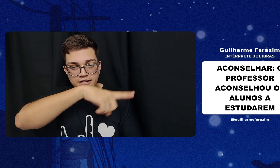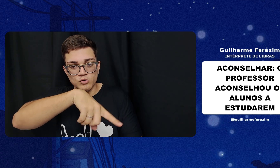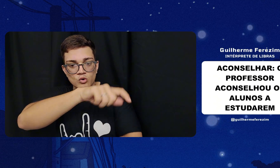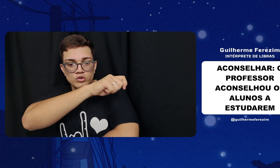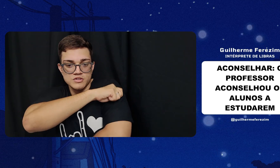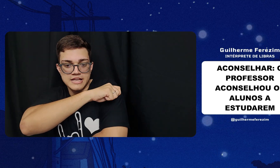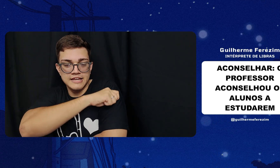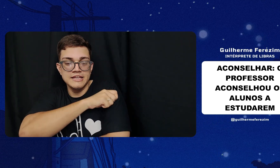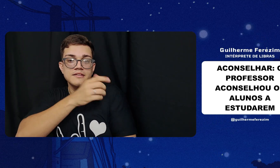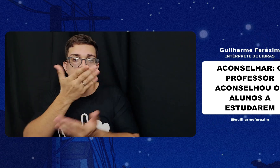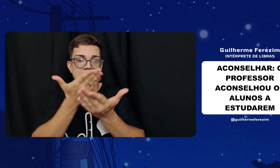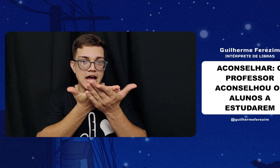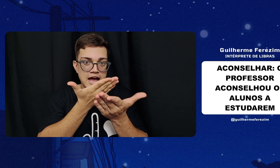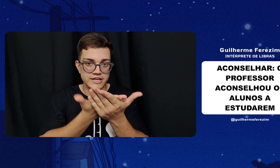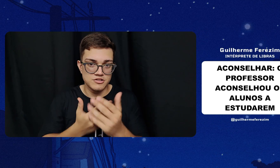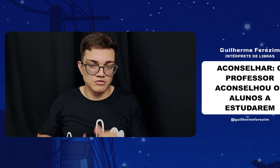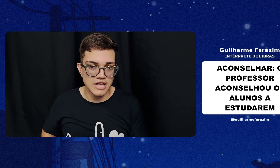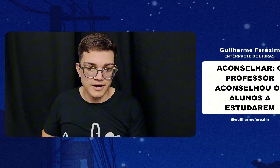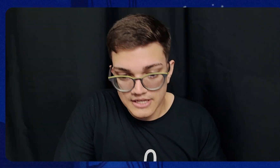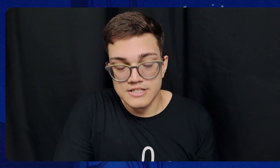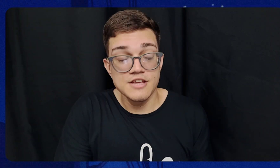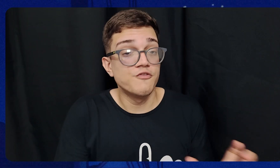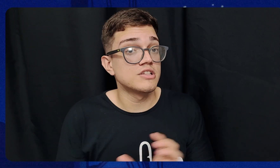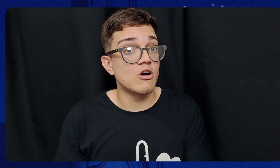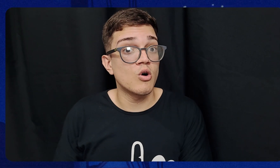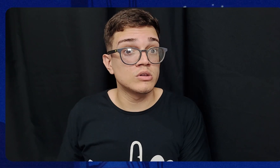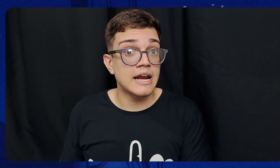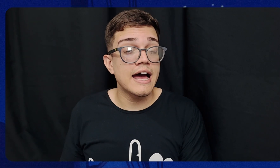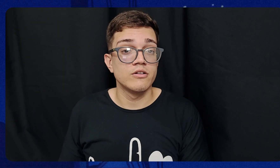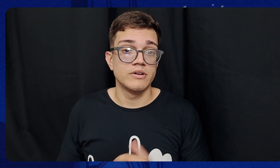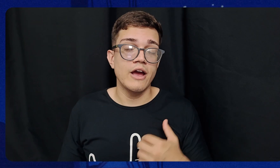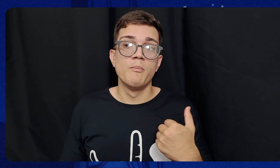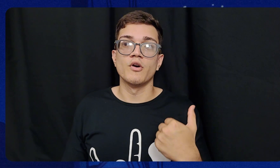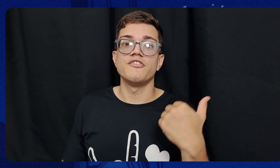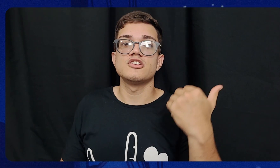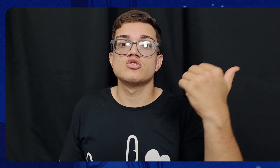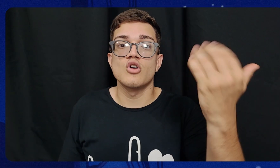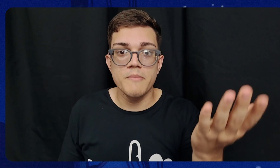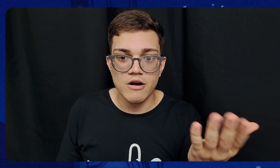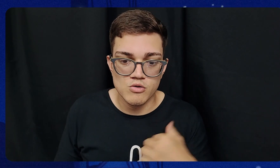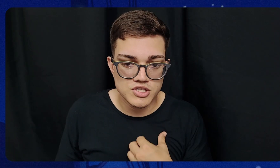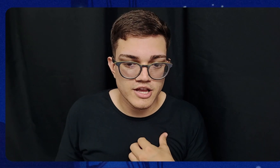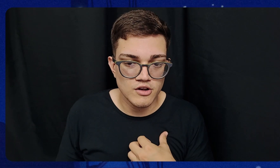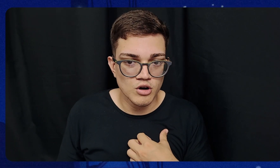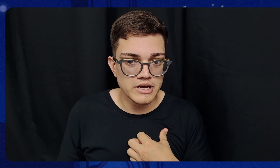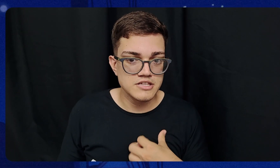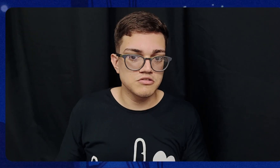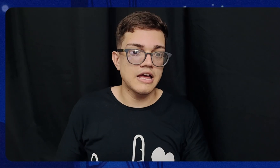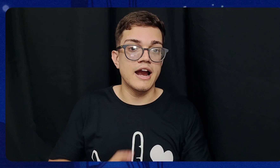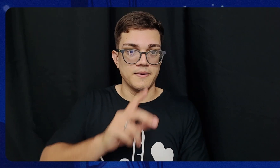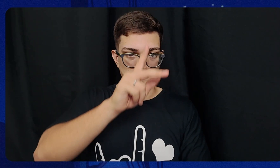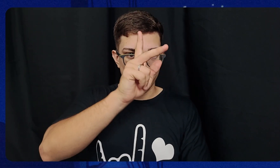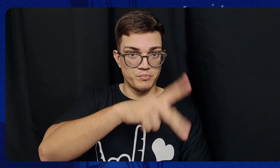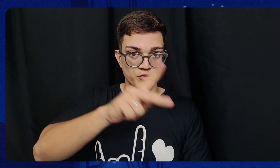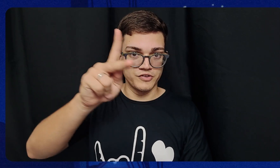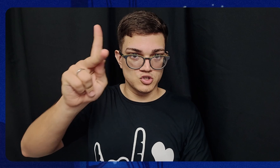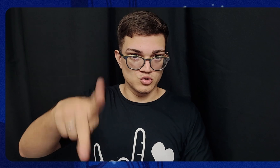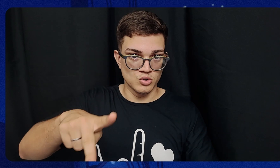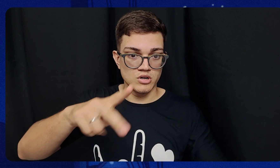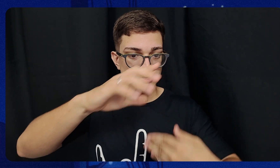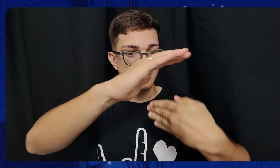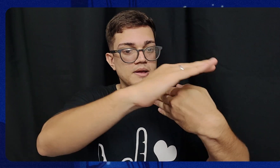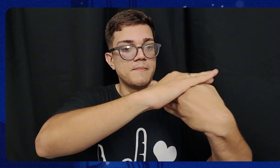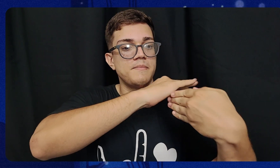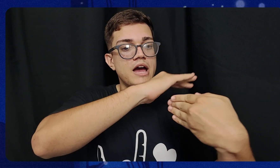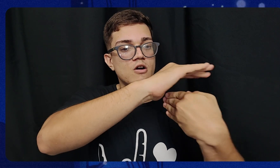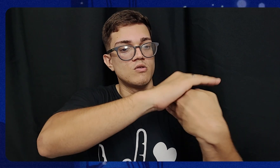os alunos ali a estudar. Se fosse ao contrário, né? O professor me aconselhou a estudar.